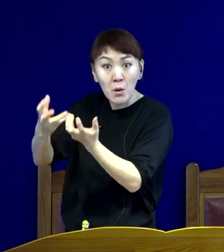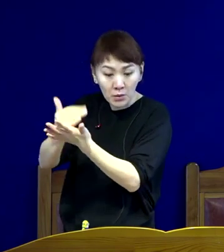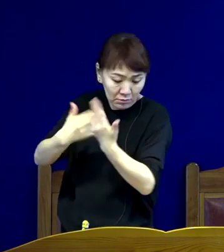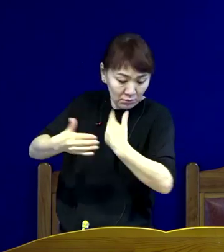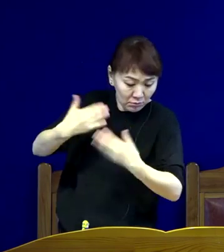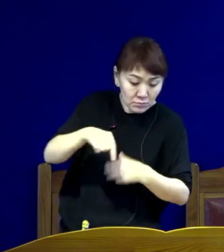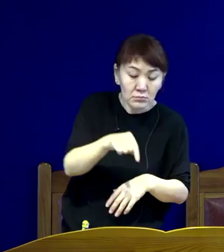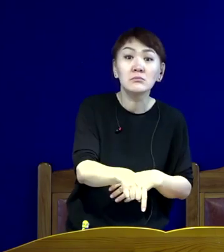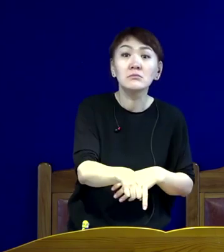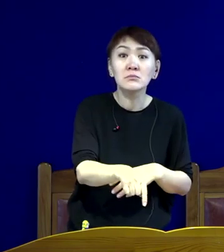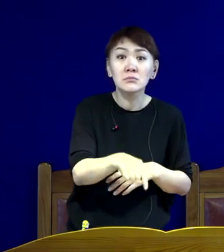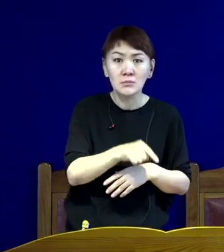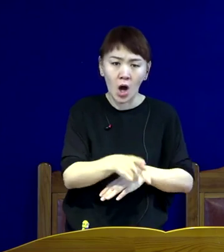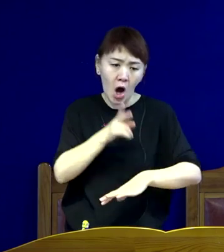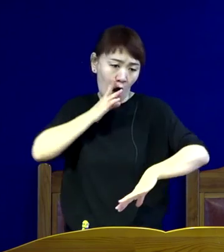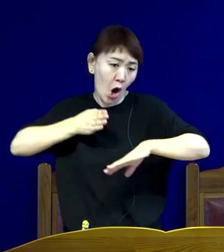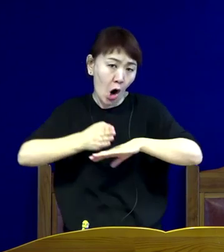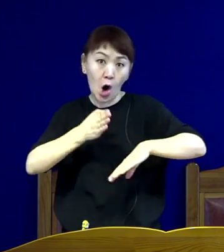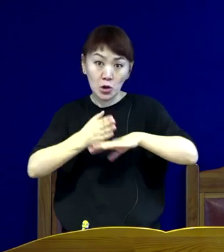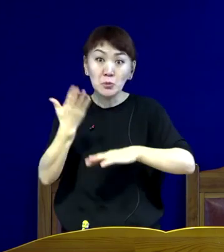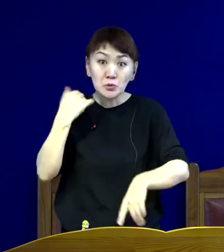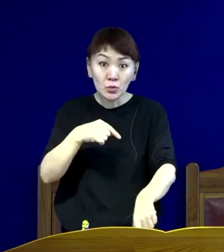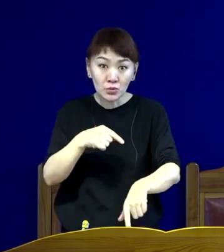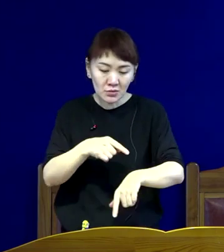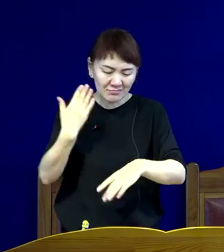хоол хийх гэсэн ойлголт байхгүй жимс идэж байсан